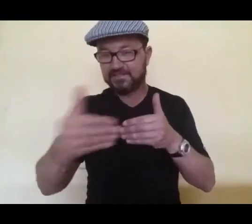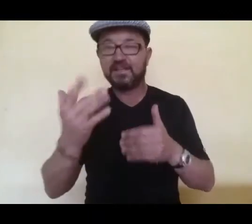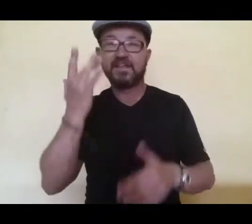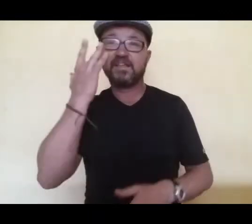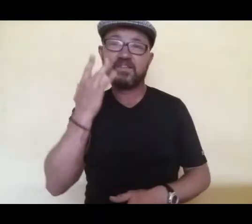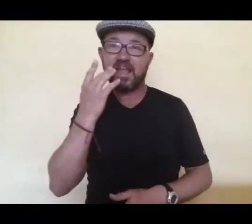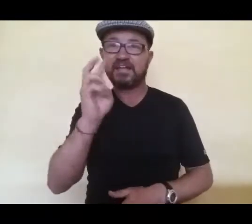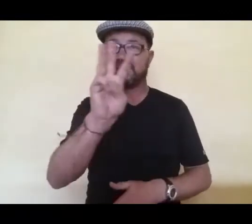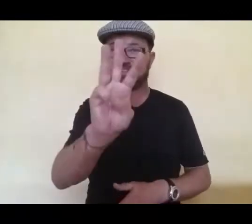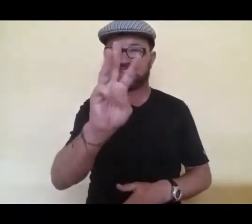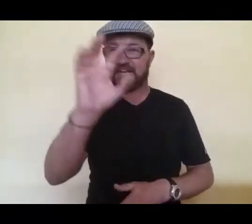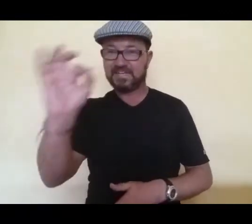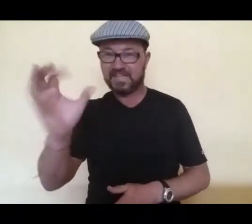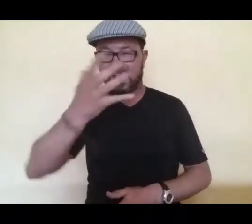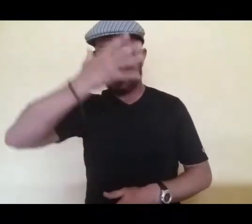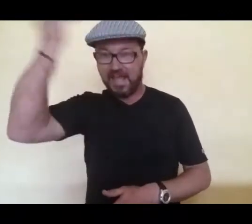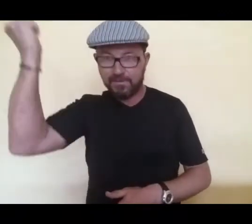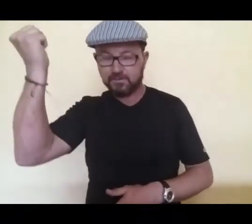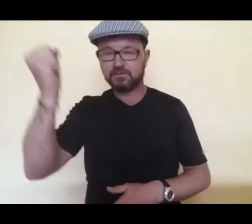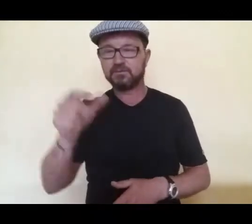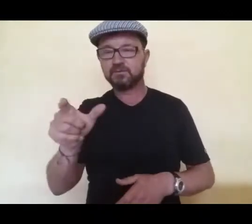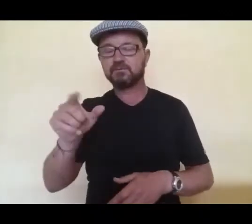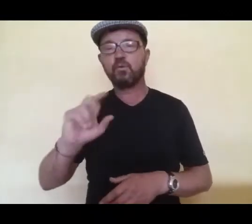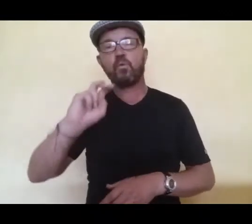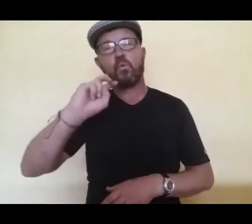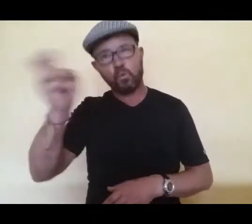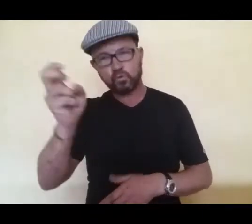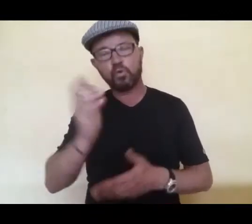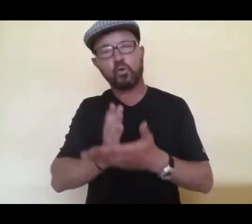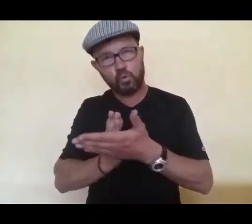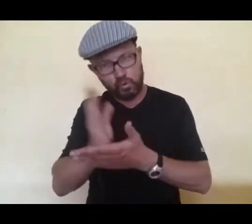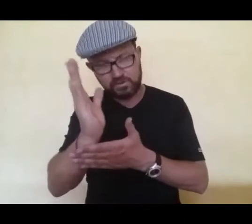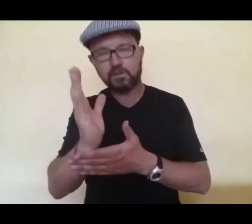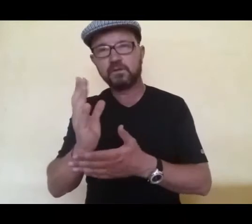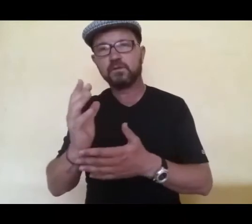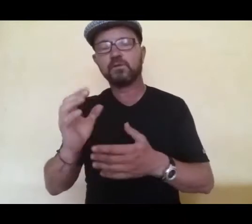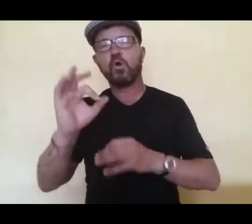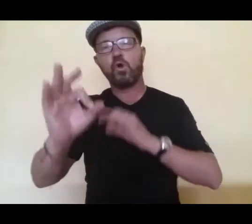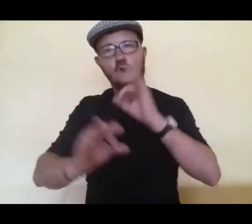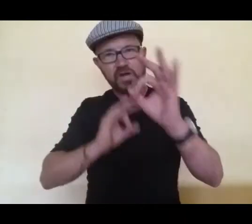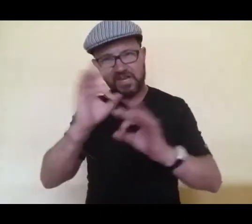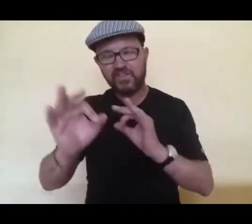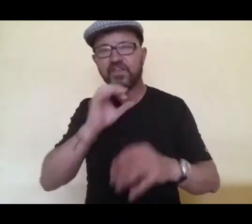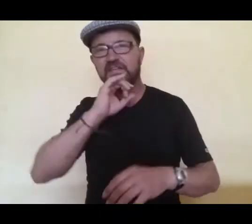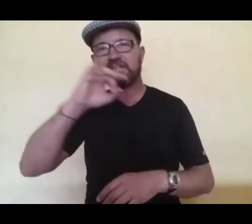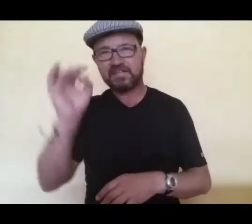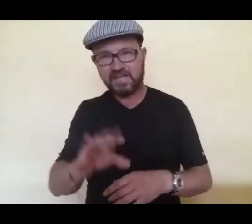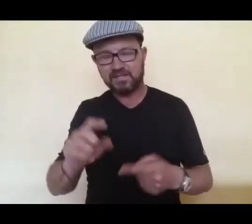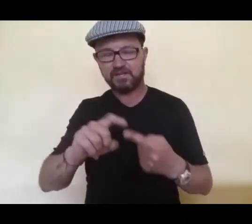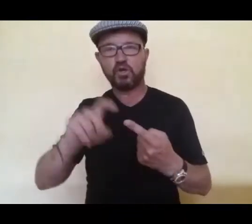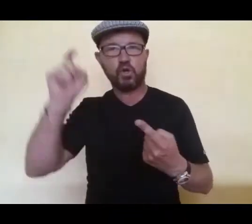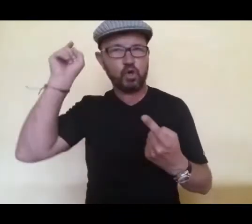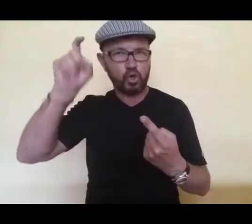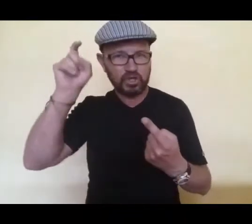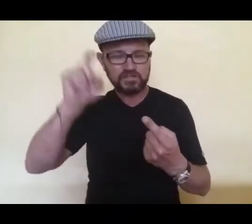Salut, el Tribunal Superior de Justícia de la Comunitat Valenciana ha desestimat la seva petició. L'empresa que gestiona l'Hospital d'Alzira demanava